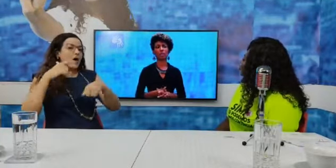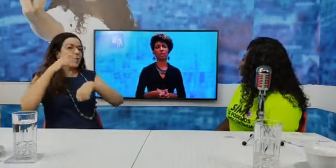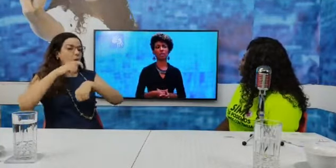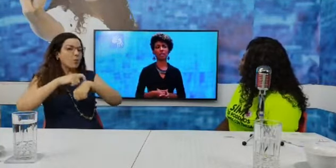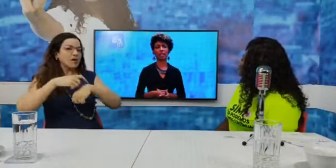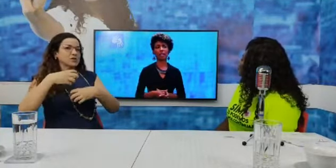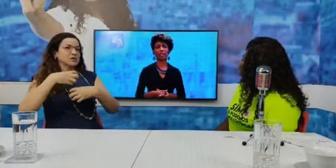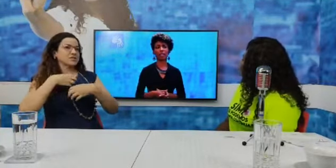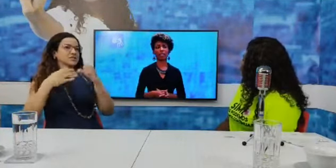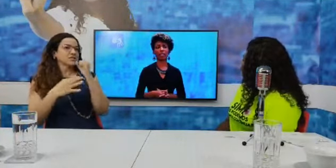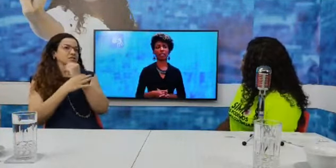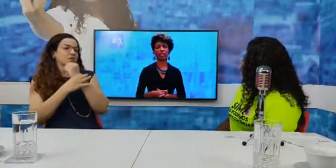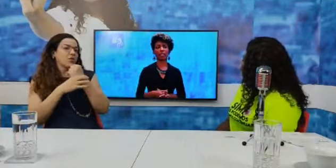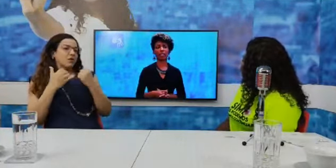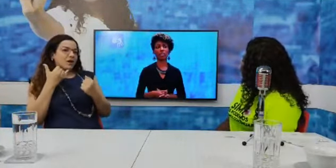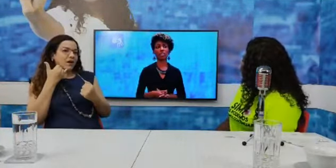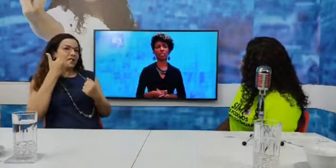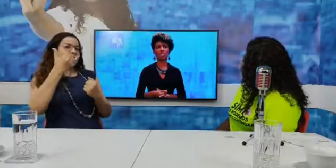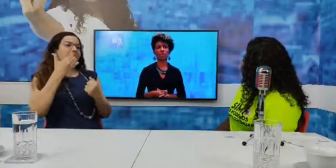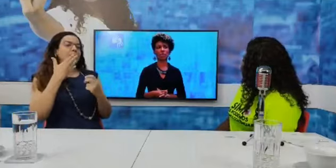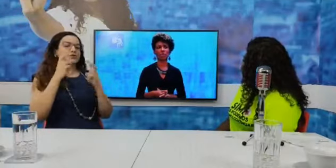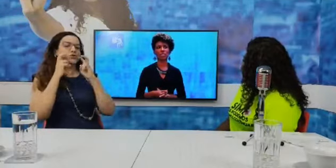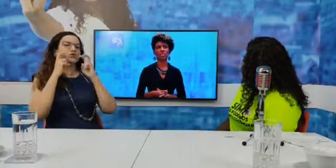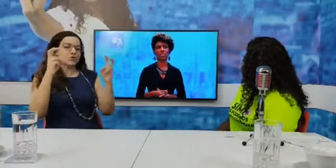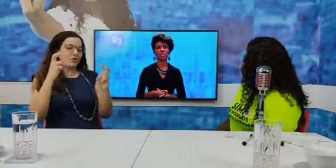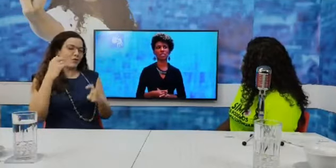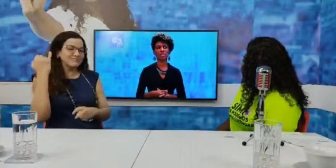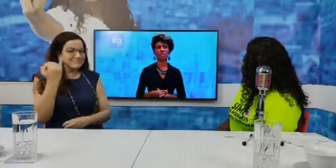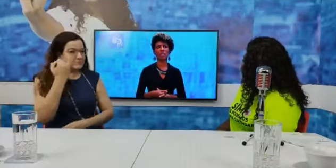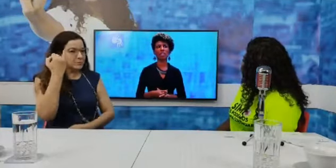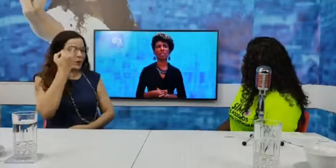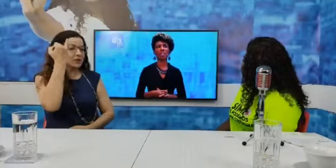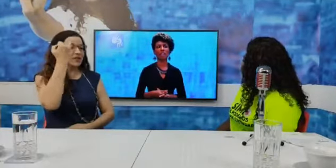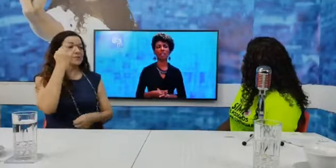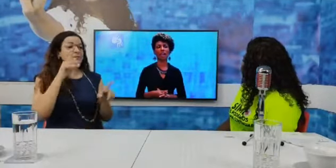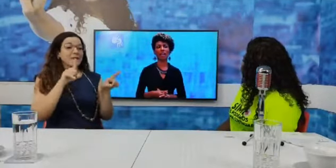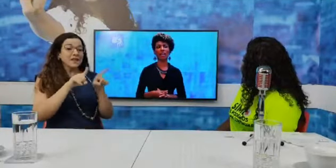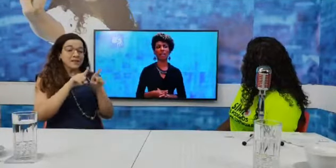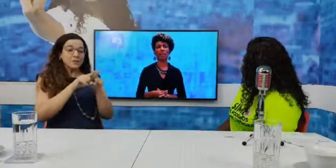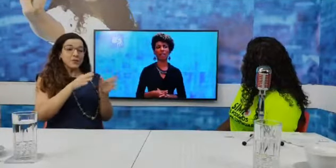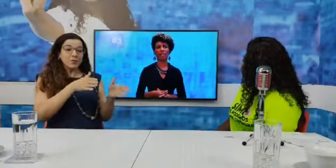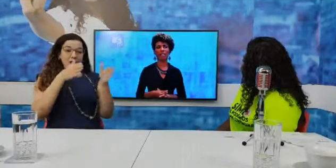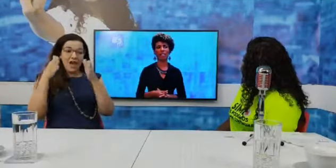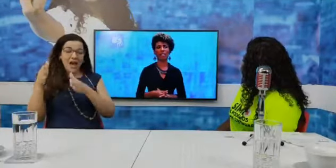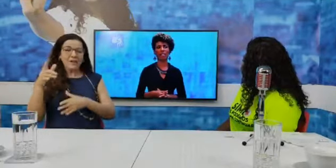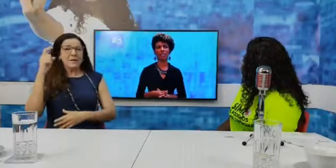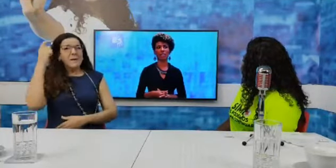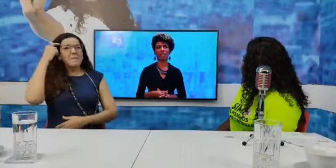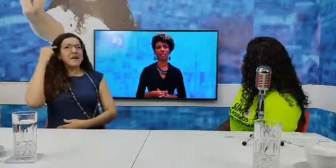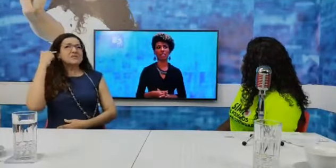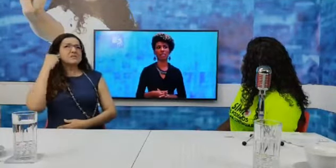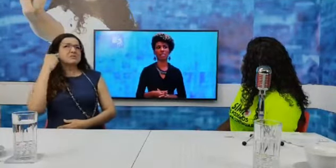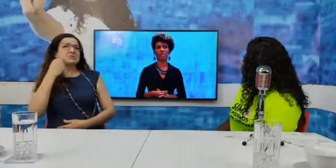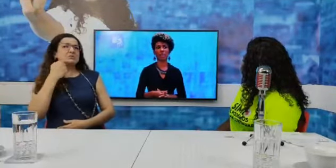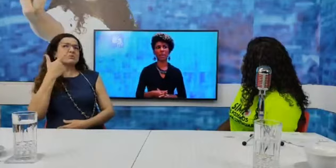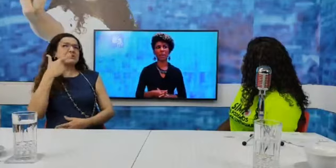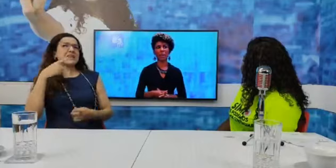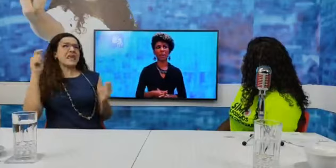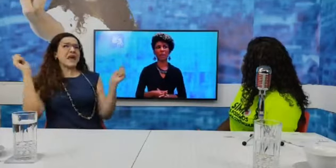24 horas está aberto, qualquer hora, no instante a pessoa pode ir, se sentir segura e ir lá e reclamar e expor o que está